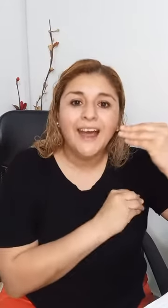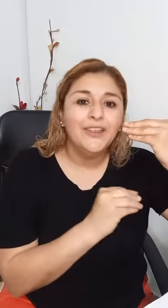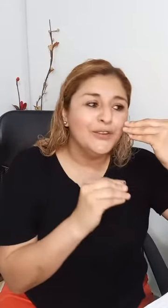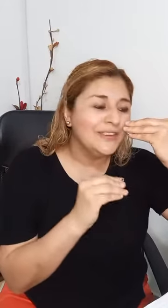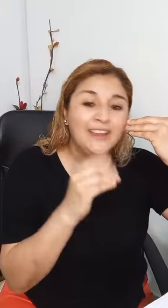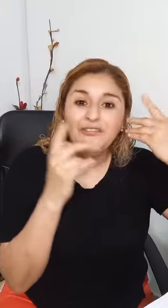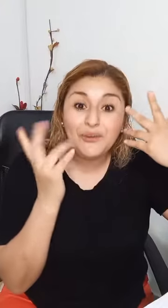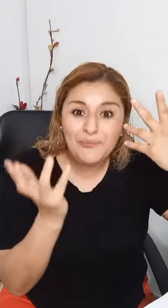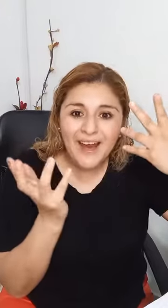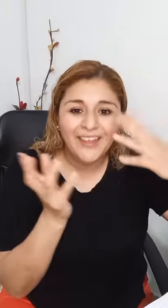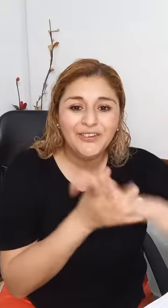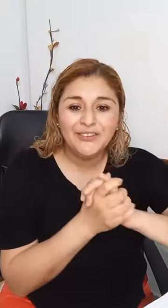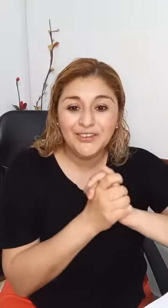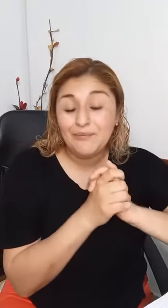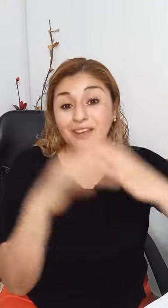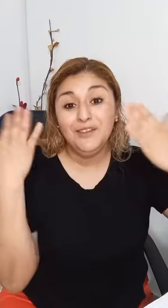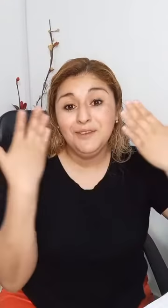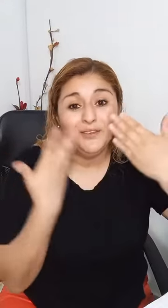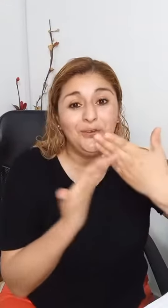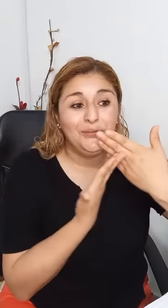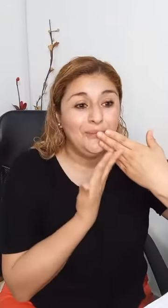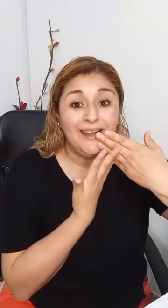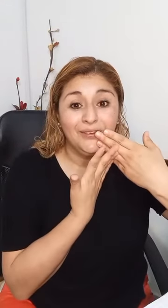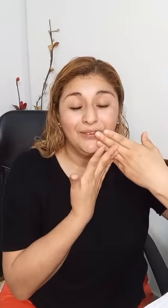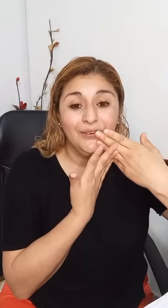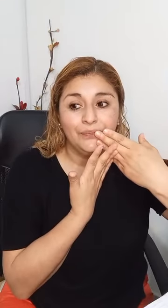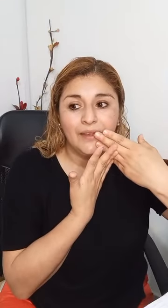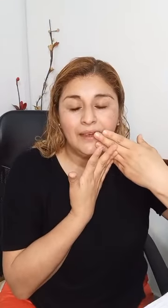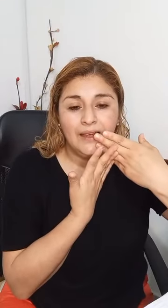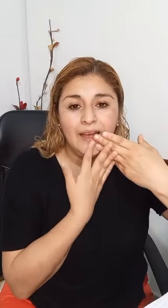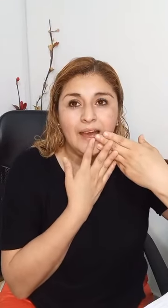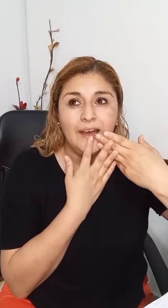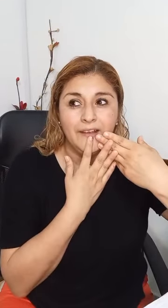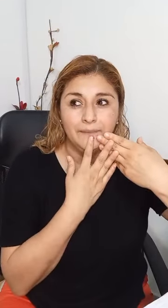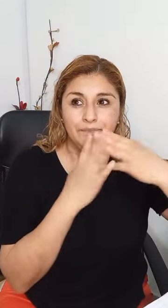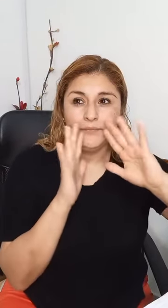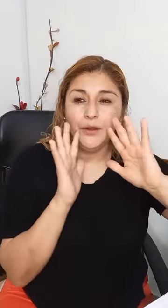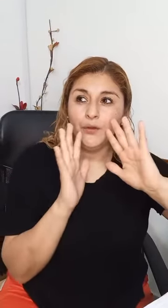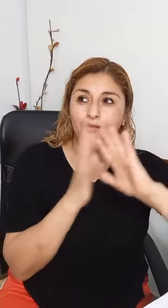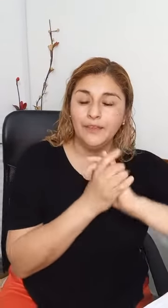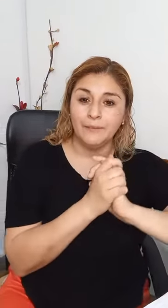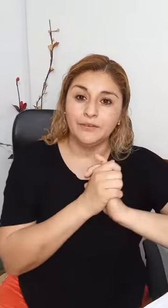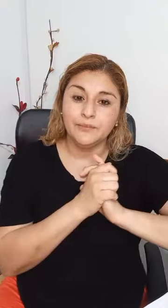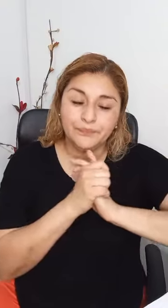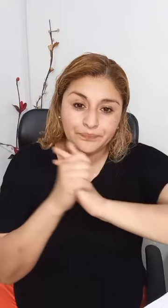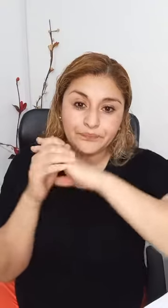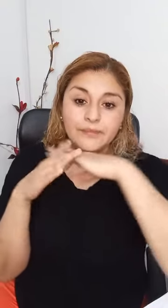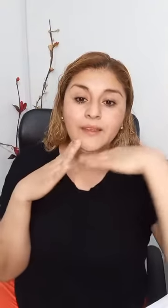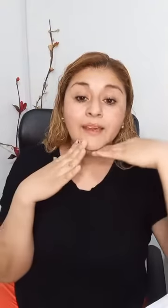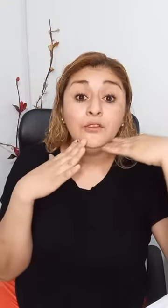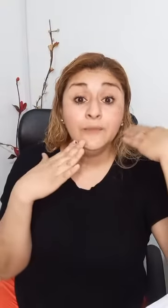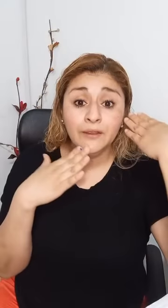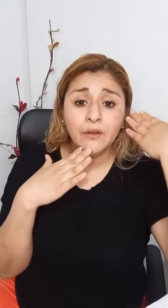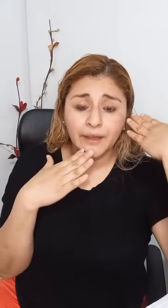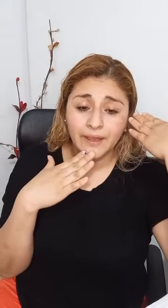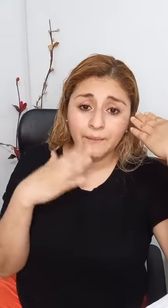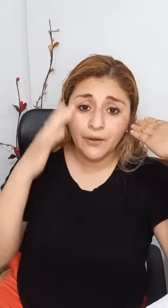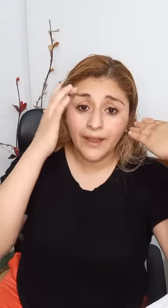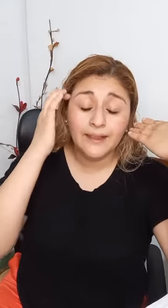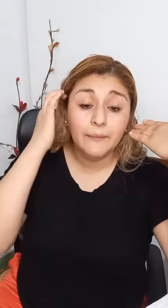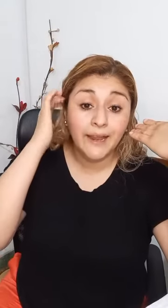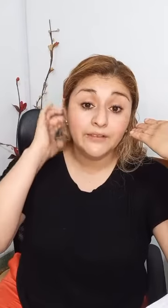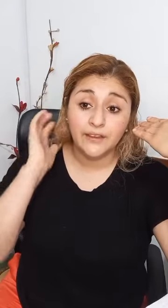contaminados, deformados, porque son mis ojos humanos, ¿no? A ver, no nos confundamos. Estoy tomando